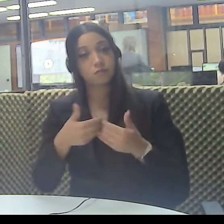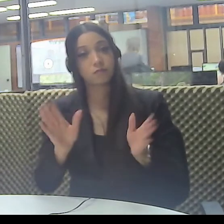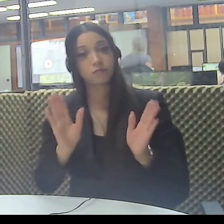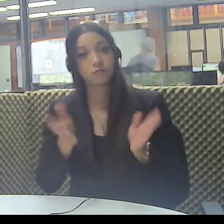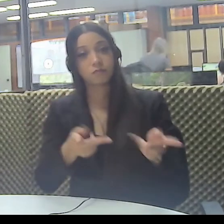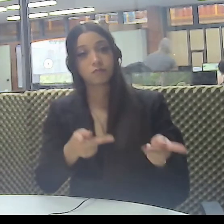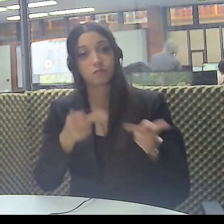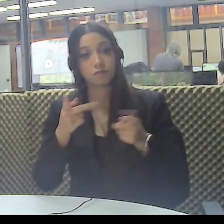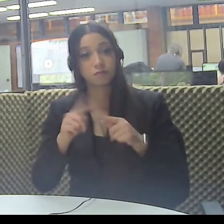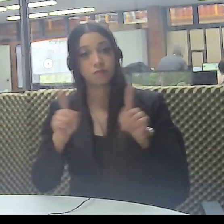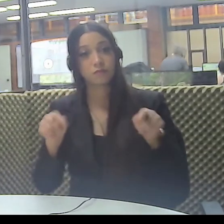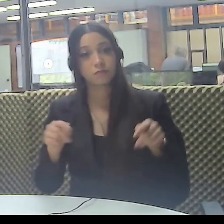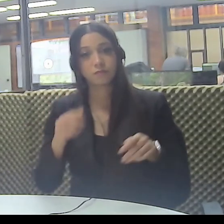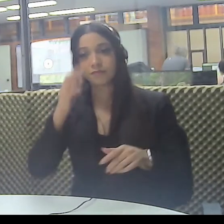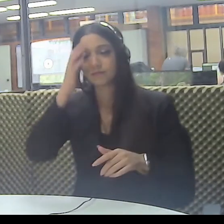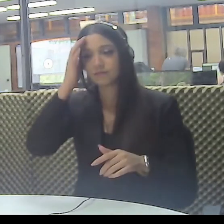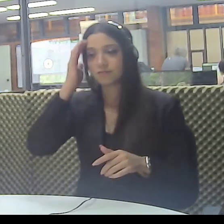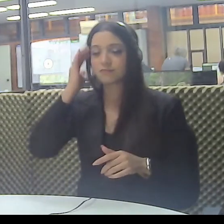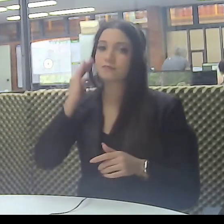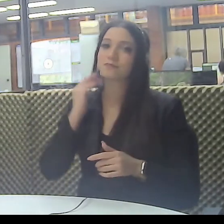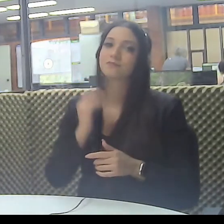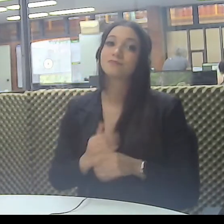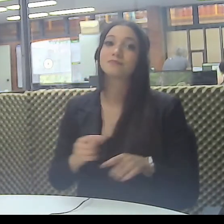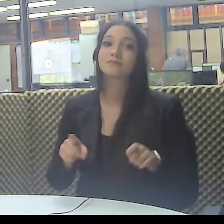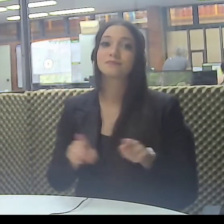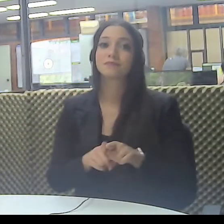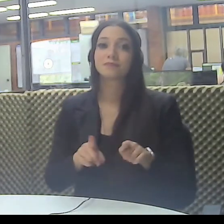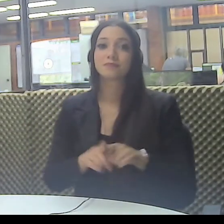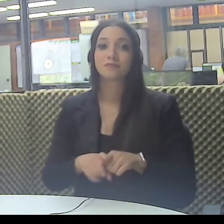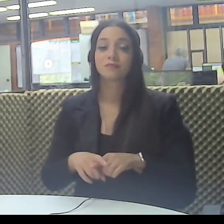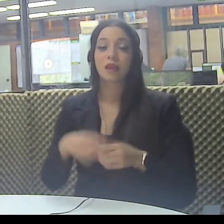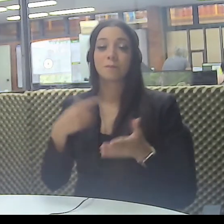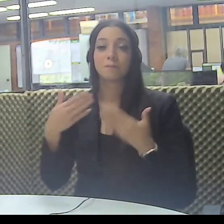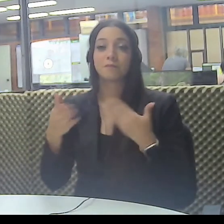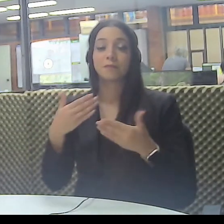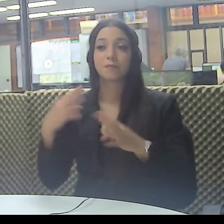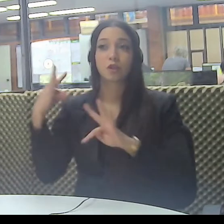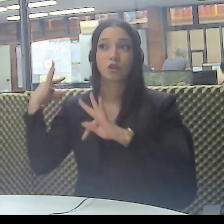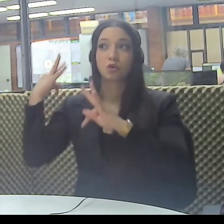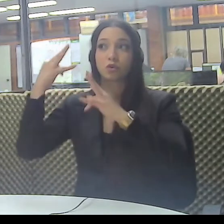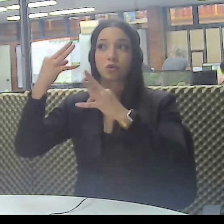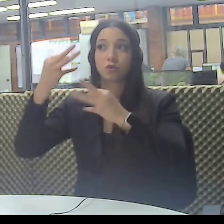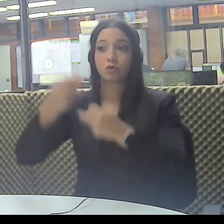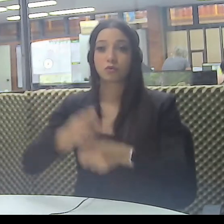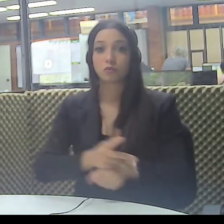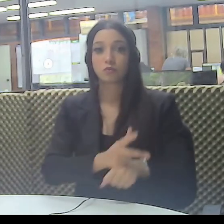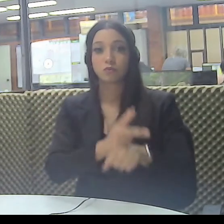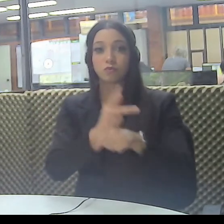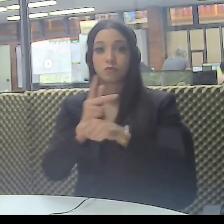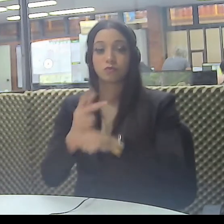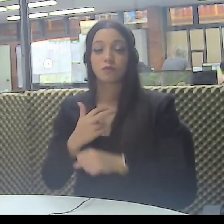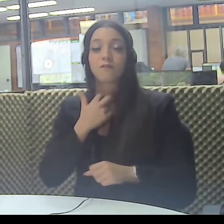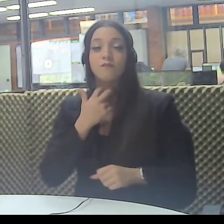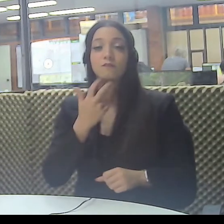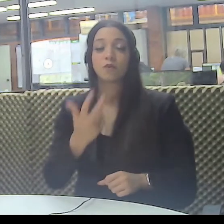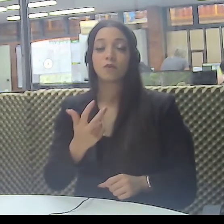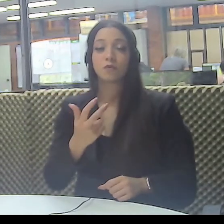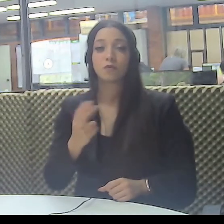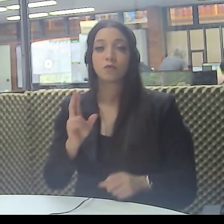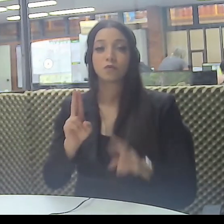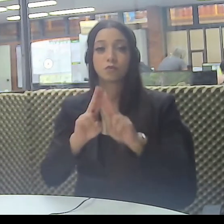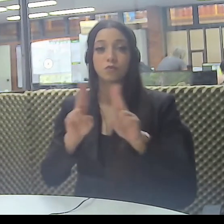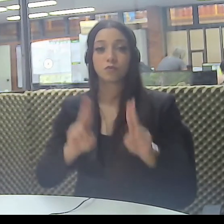os servidores. A íntegra dessa conversa do prefeito com o superintendente da Unimed